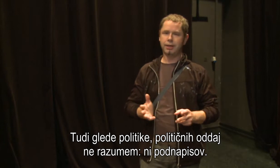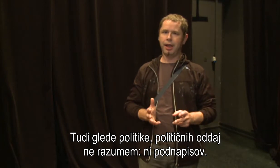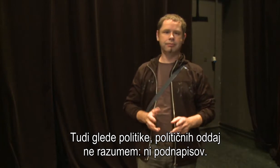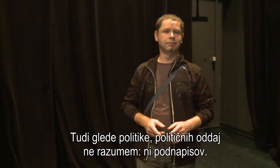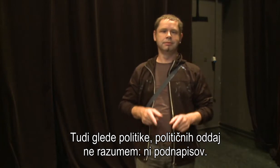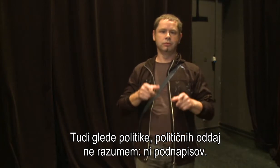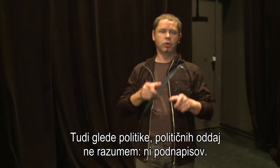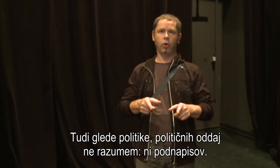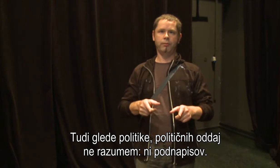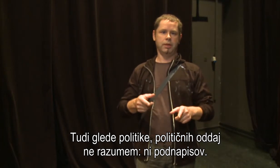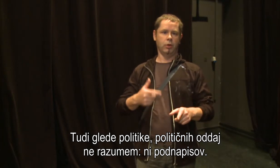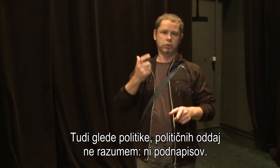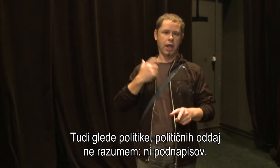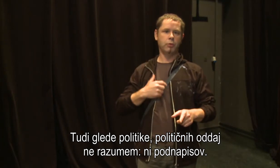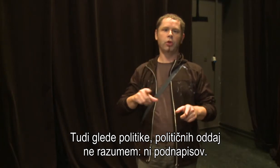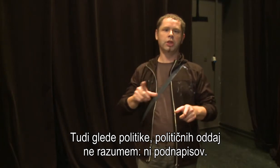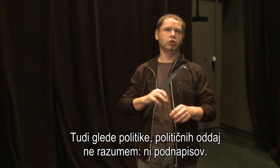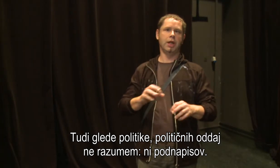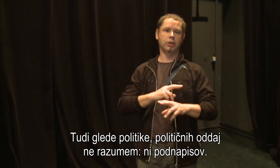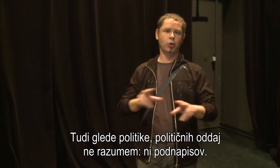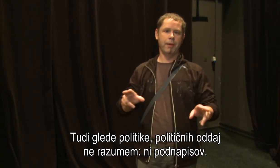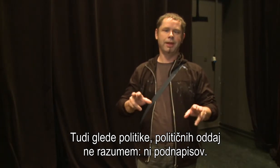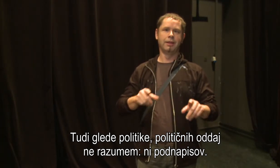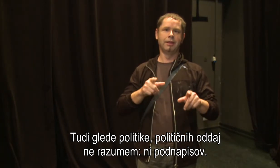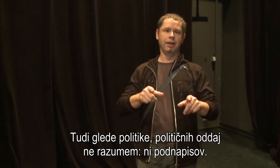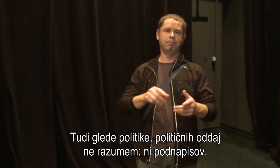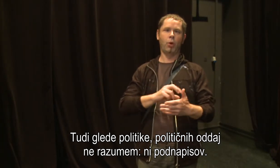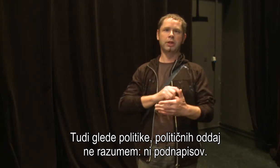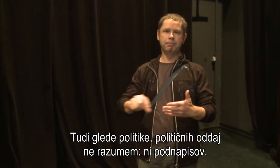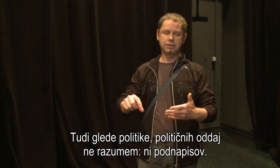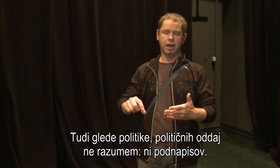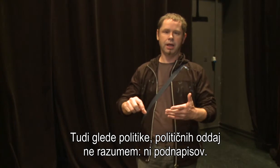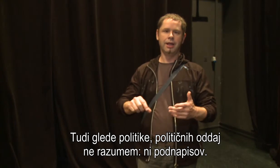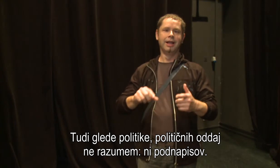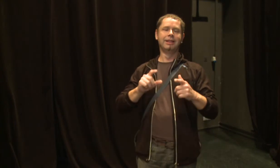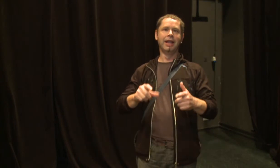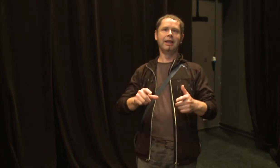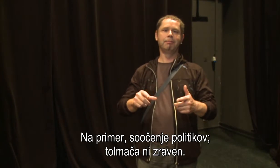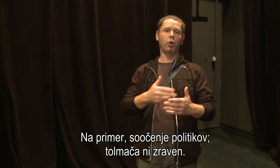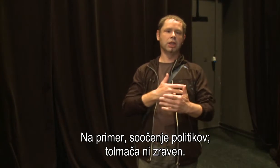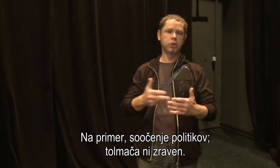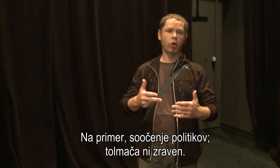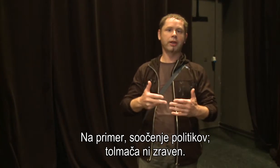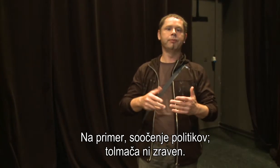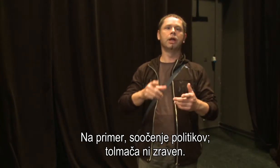politike, to osebno nič ne razumem. Ni podnapisa, ni podnaslonjena,